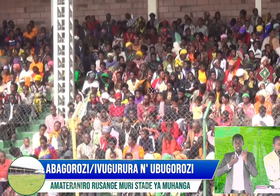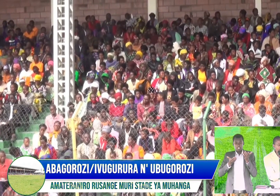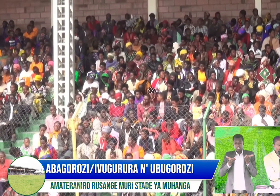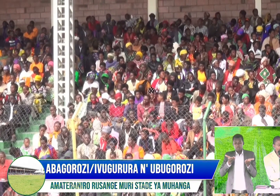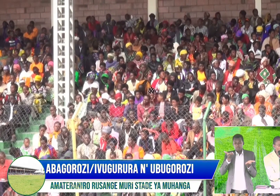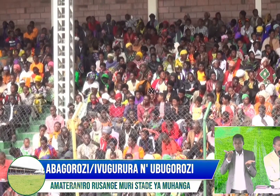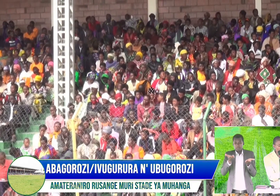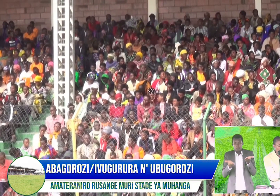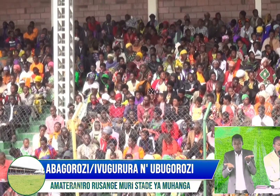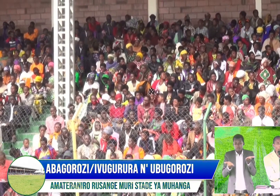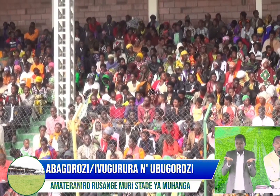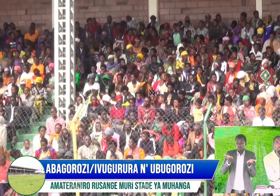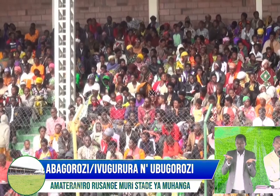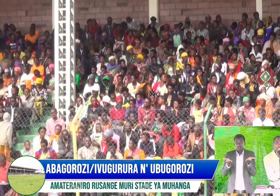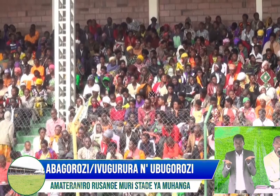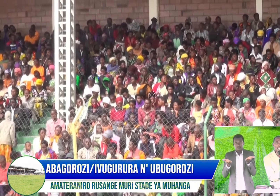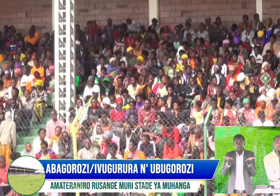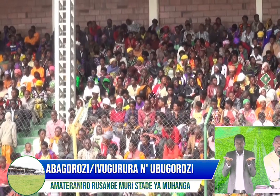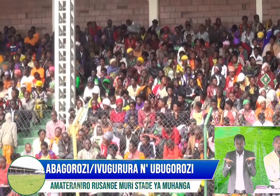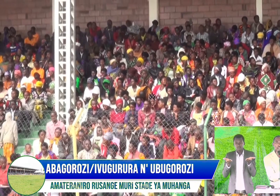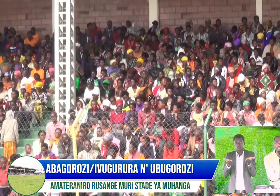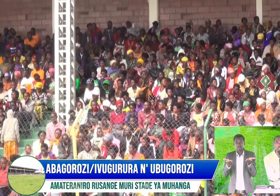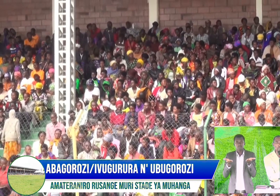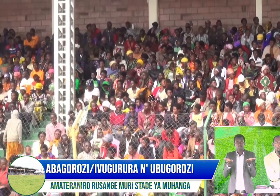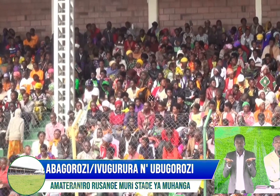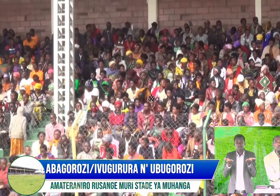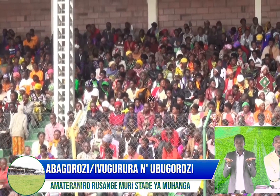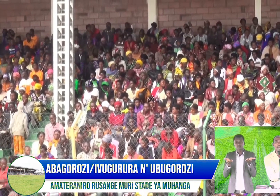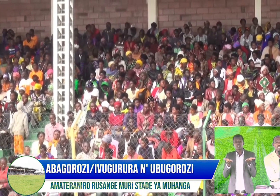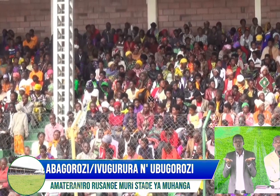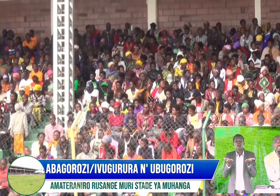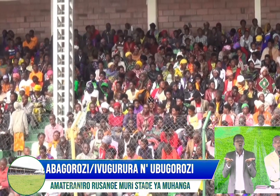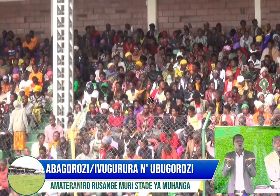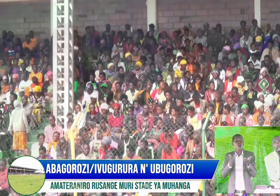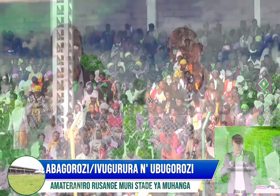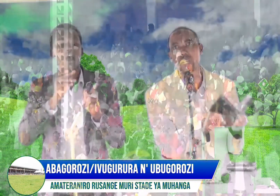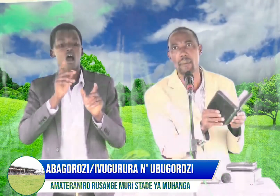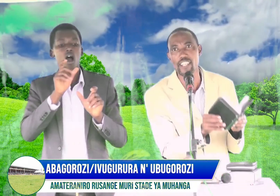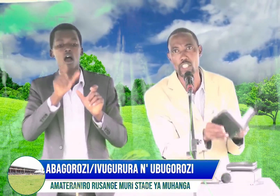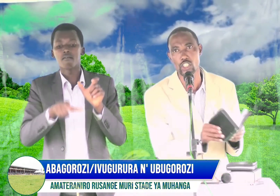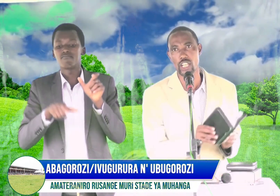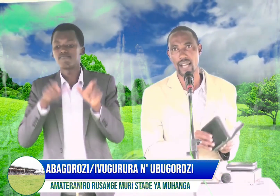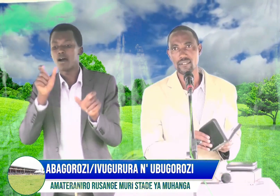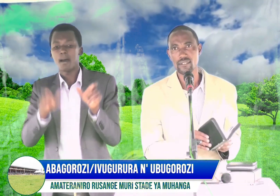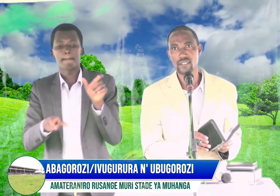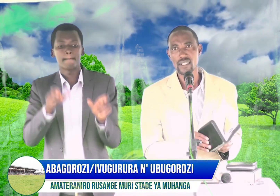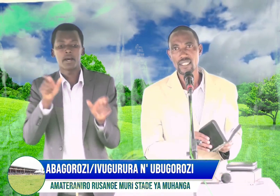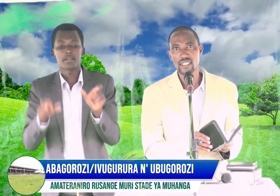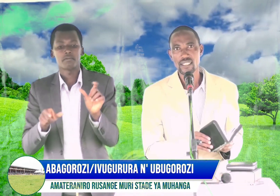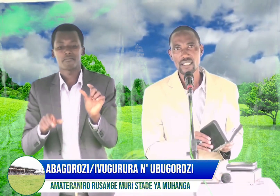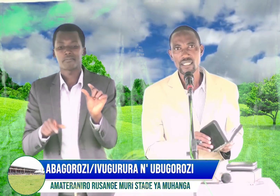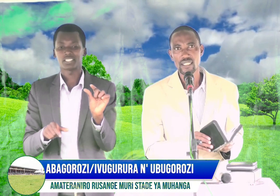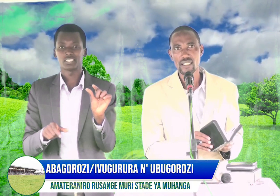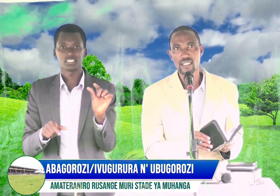yarapimaga. Handi hano haravuze ngo abantu bakeya gusa kubera icyo gipimo nibo bashoboye gutambuka barinjira.